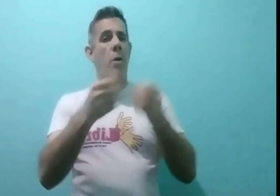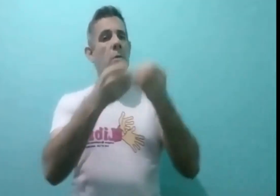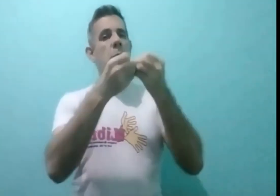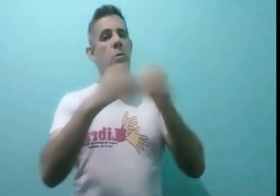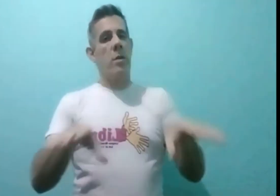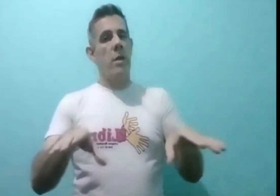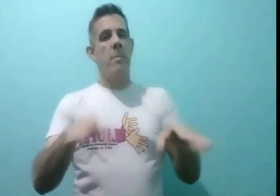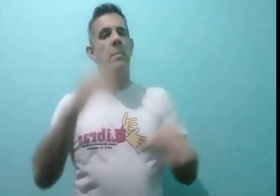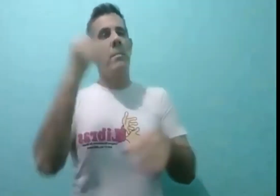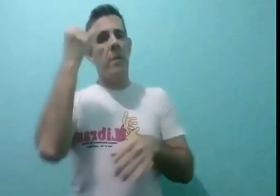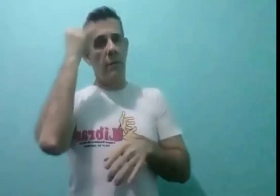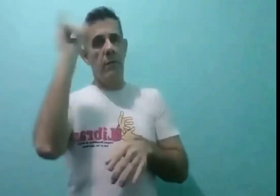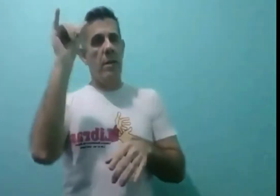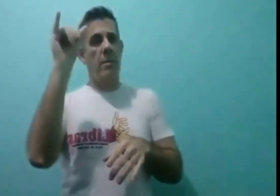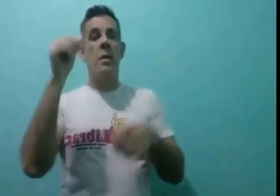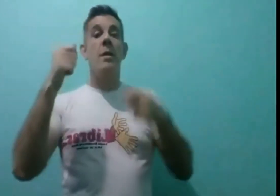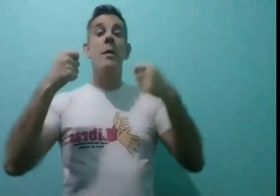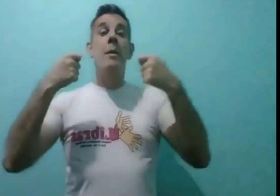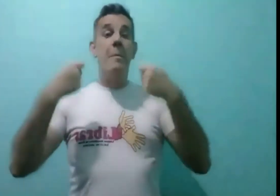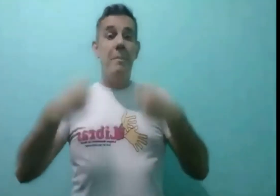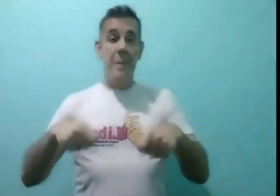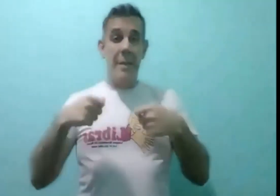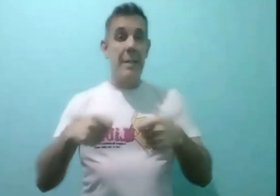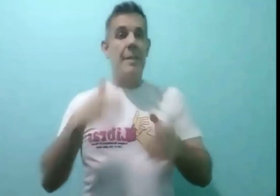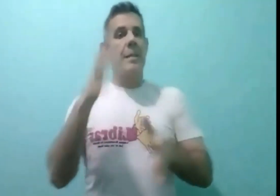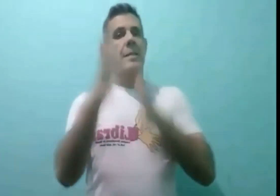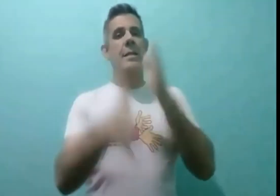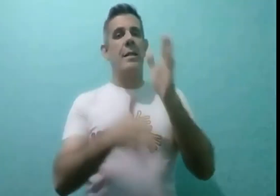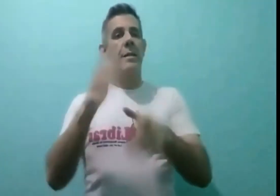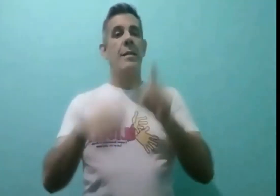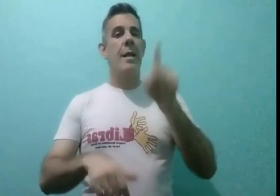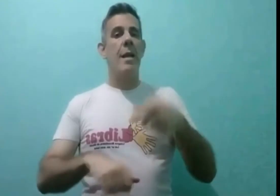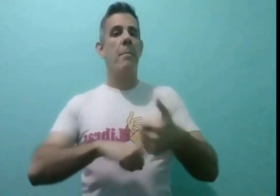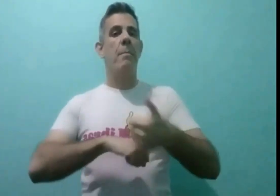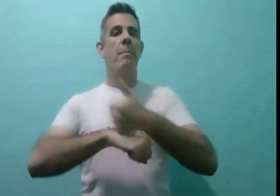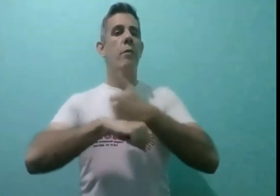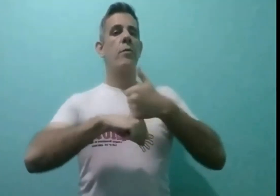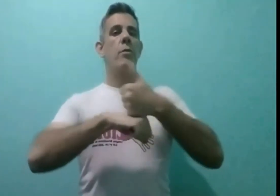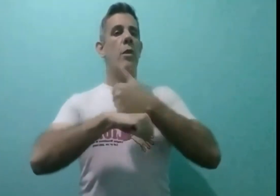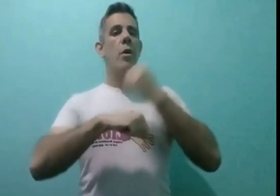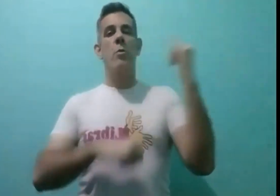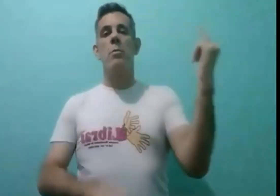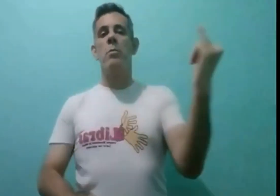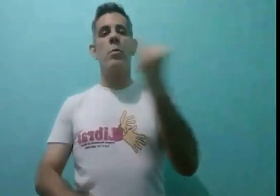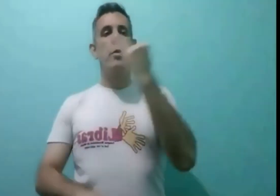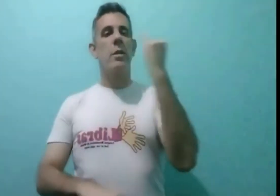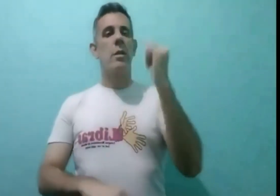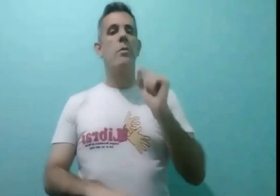evitando preconceitos e desenvolvendo um trabalho que não prejudique a comunidade